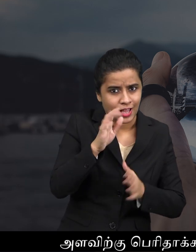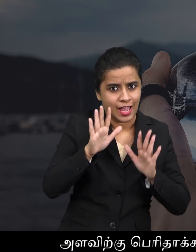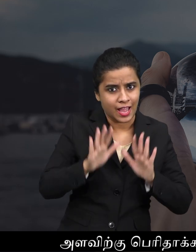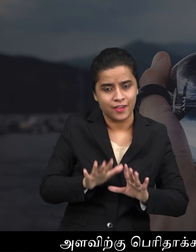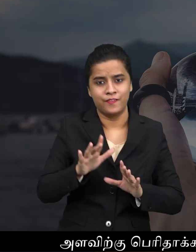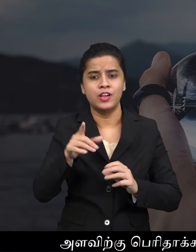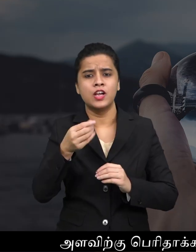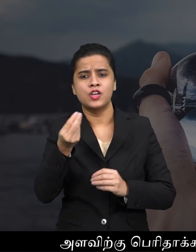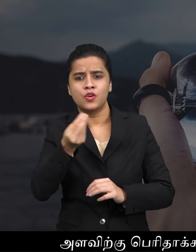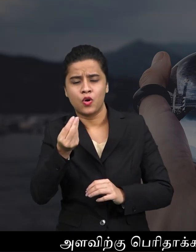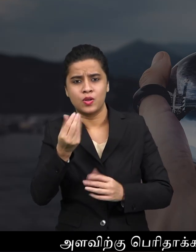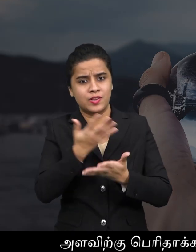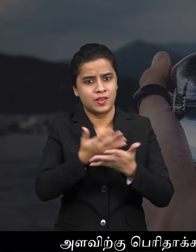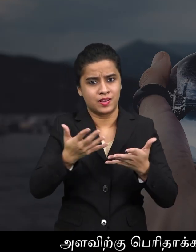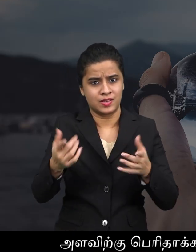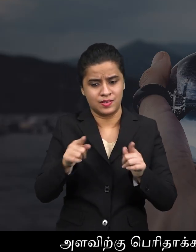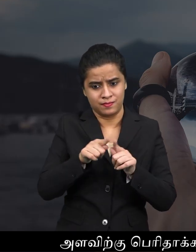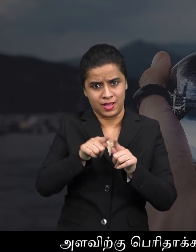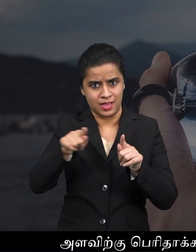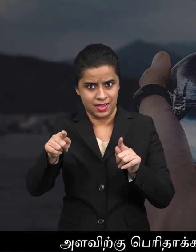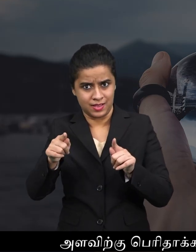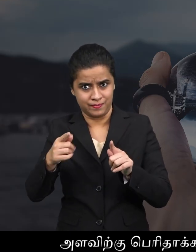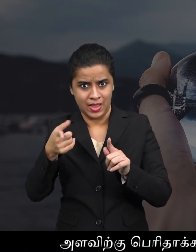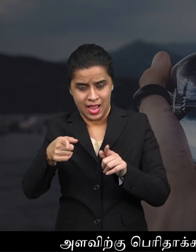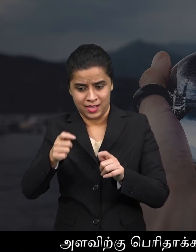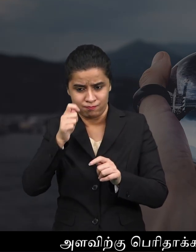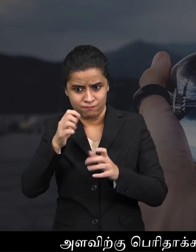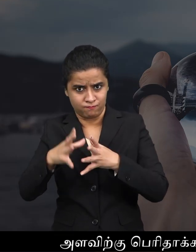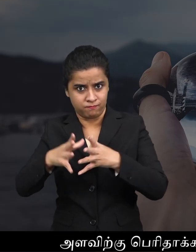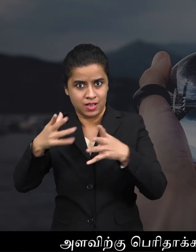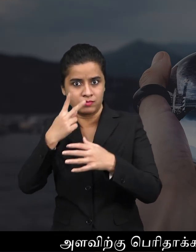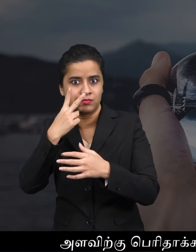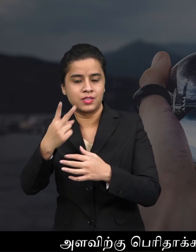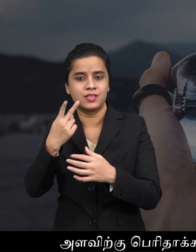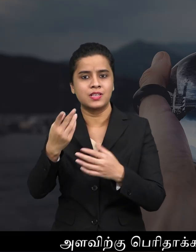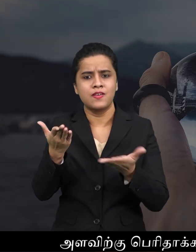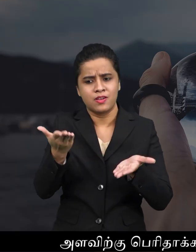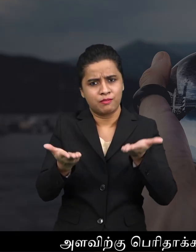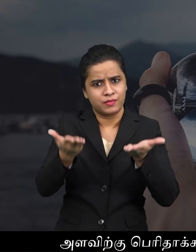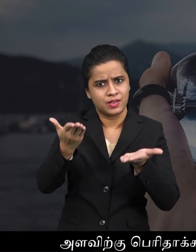பெரிதாக்கப்படுகிறது என்பதை இங்கே நாம் உயரத்தின் மாறுபாட்டை பற்றி விவாதிக்கிறோம்.